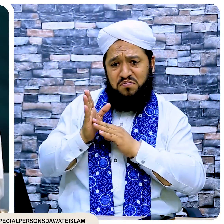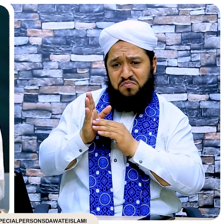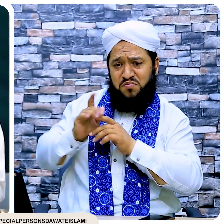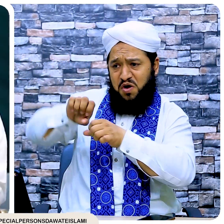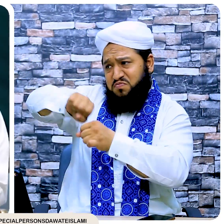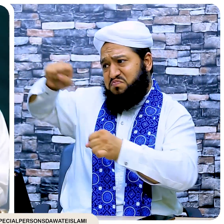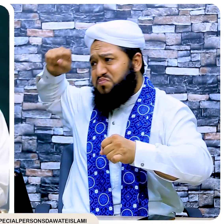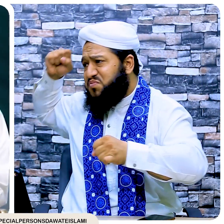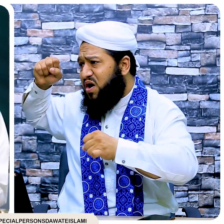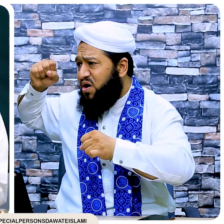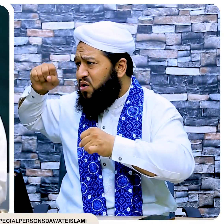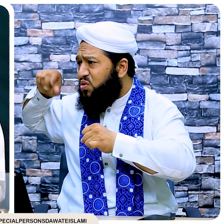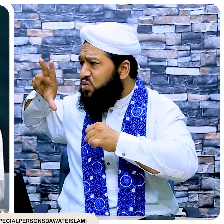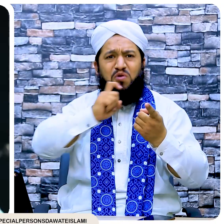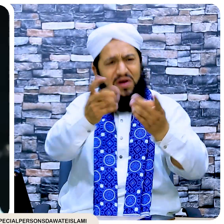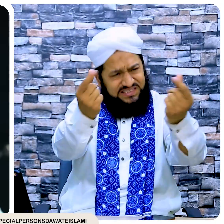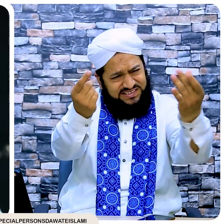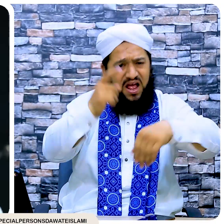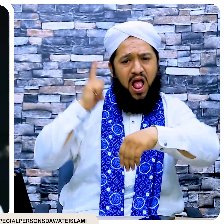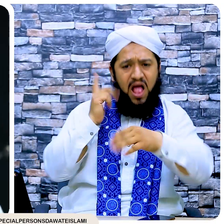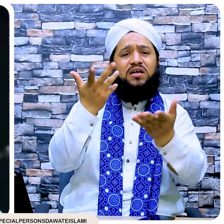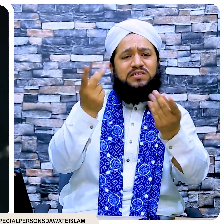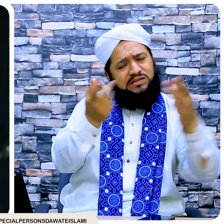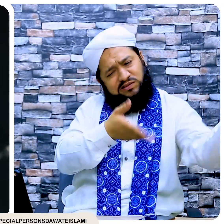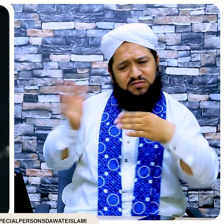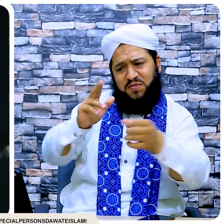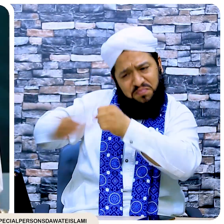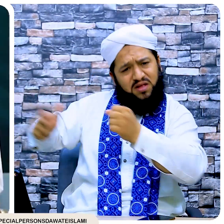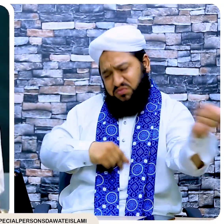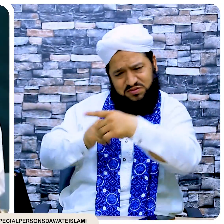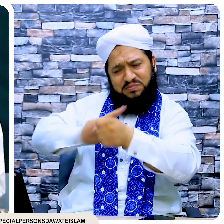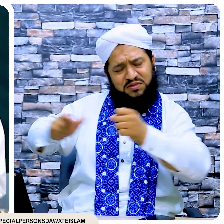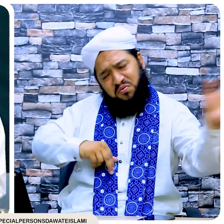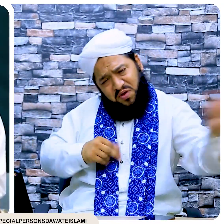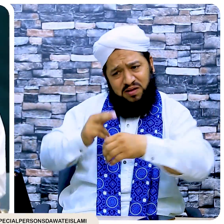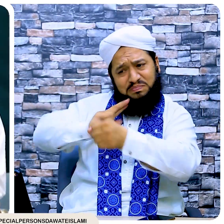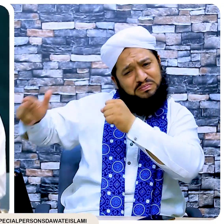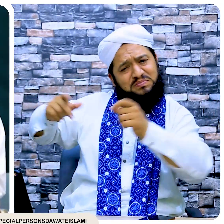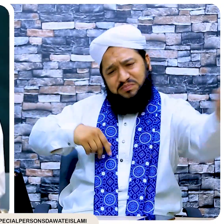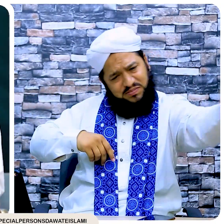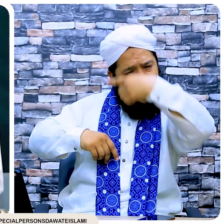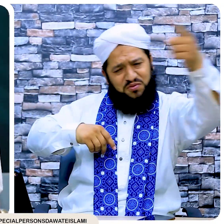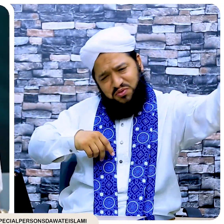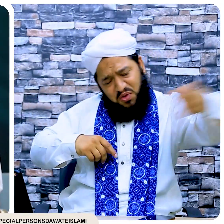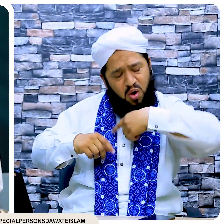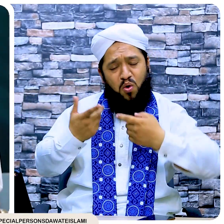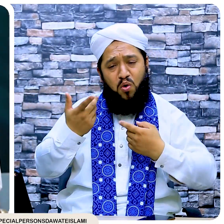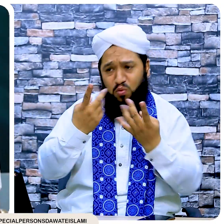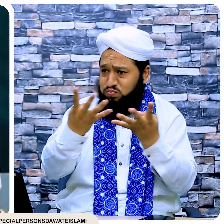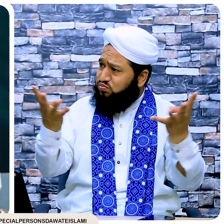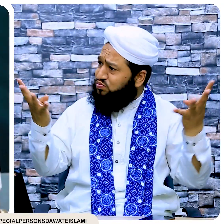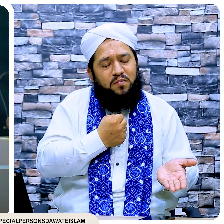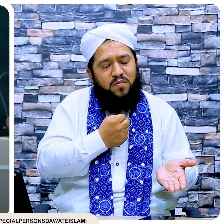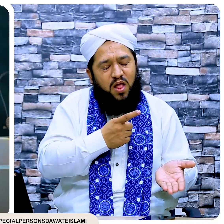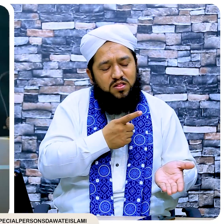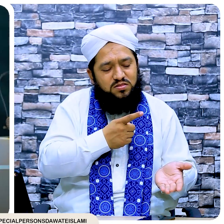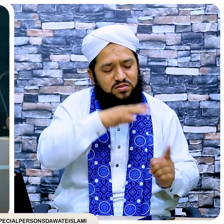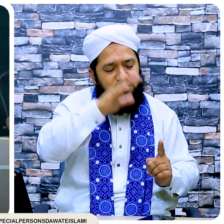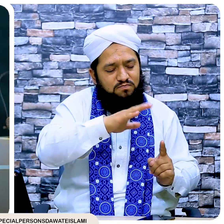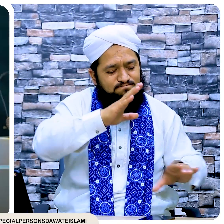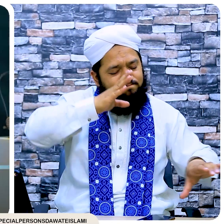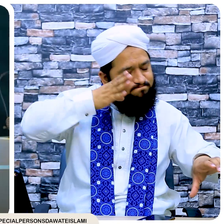بخیر فرما اور ان ظالموں سے بدلہ لے. اللہ اکبر، کس قیامت کا دردناک منظر آنکھوں کے سامنے ہے جب بیمار